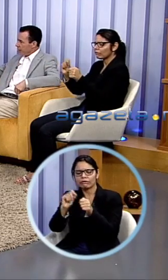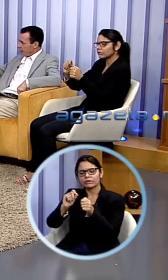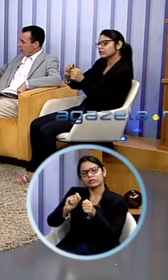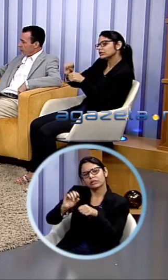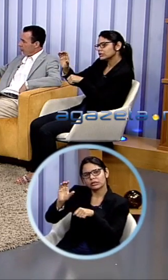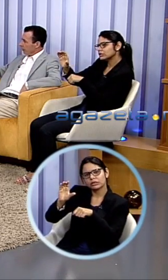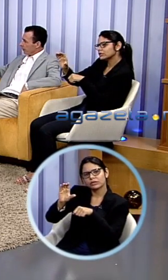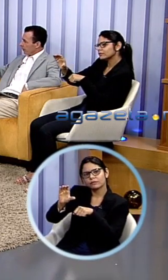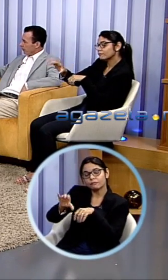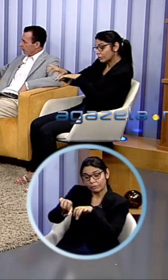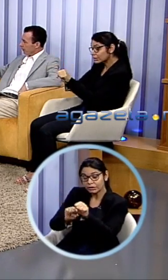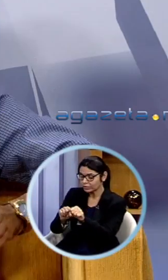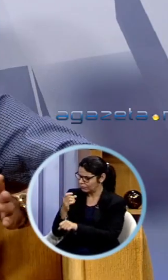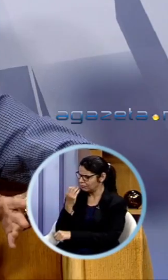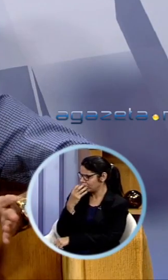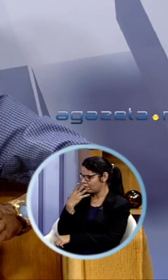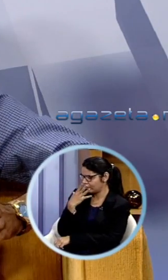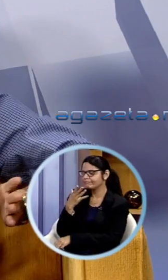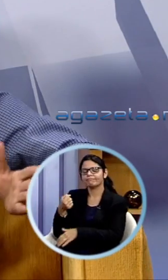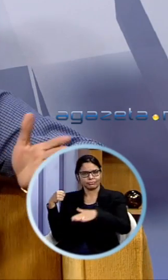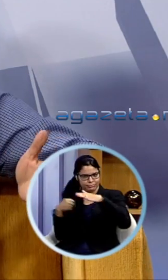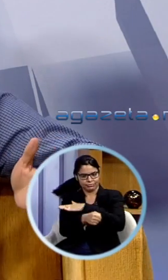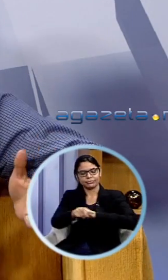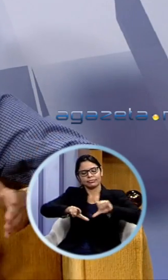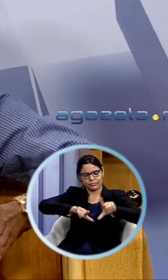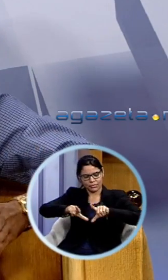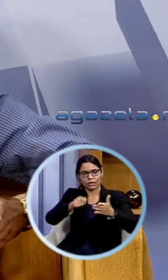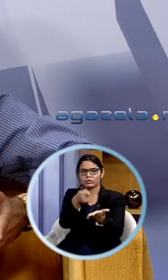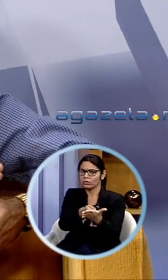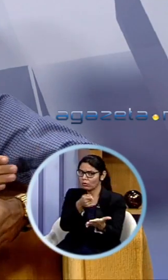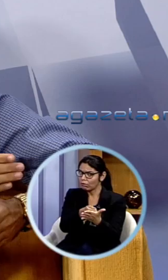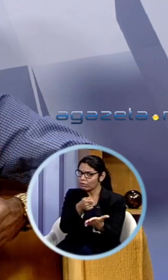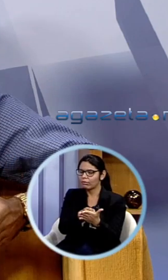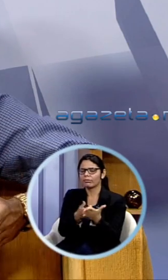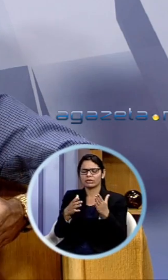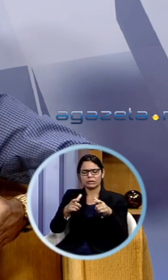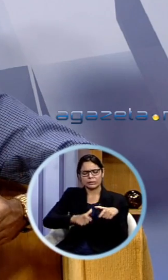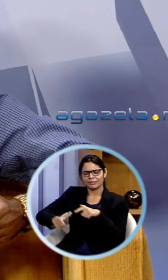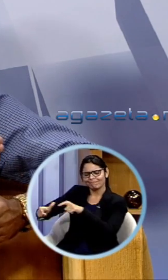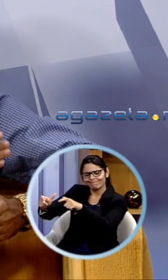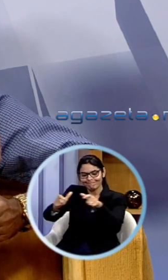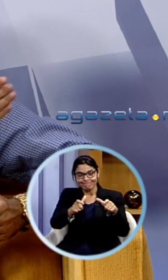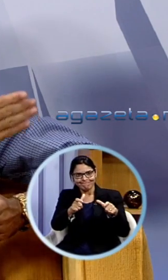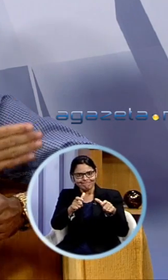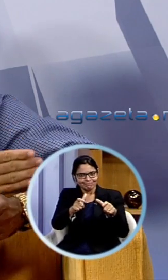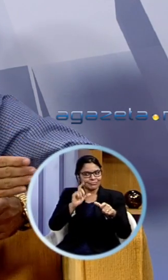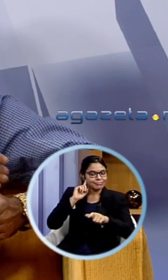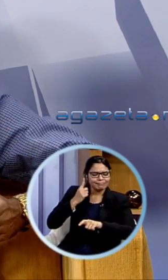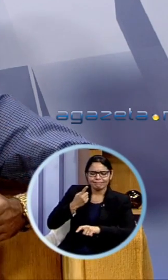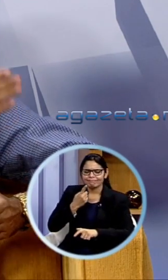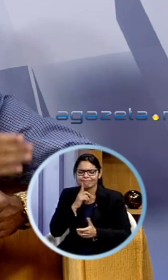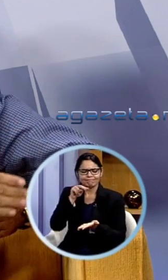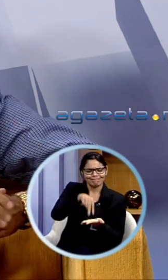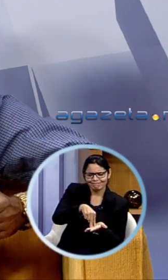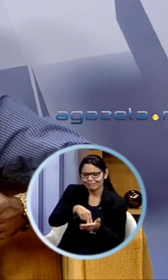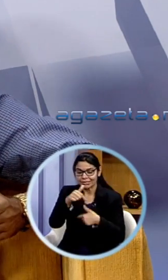interesse tem sido bom tem sido bom o mercado de trabalho hoje exige né você entra em todos os setores e você vê ali surdos atuando